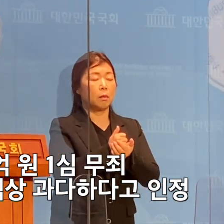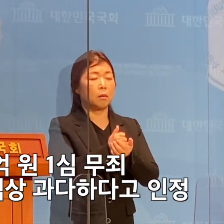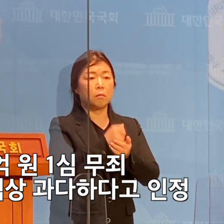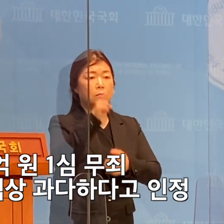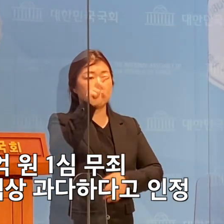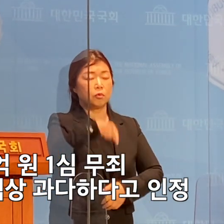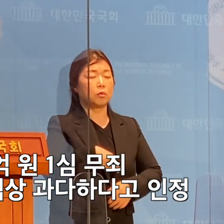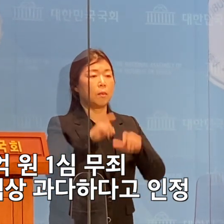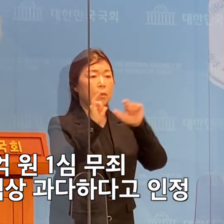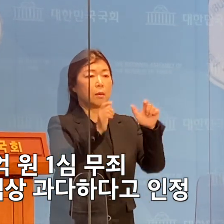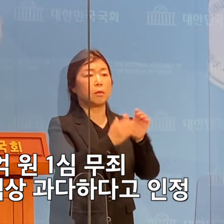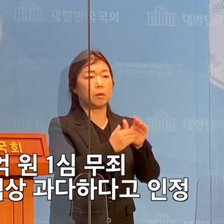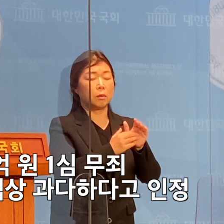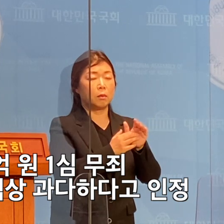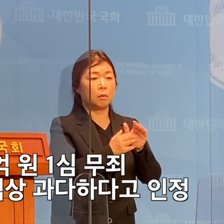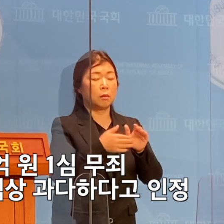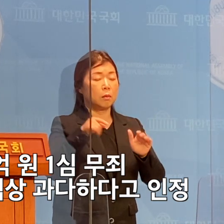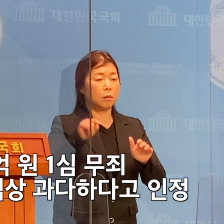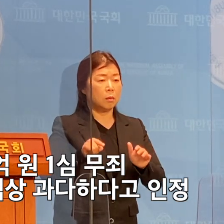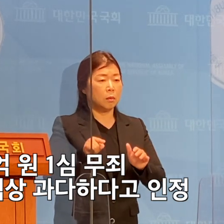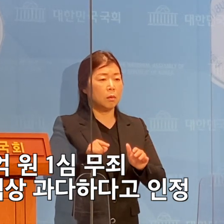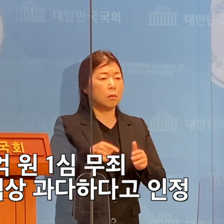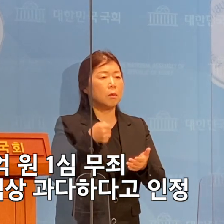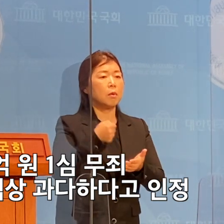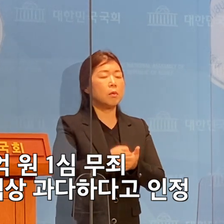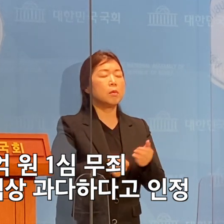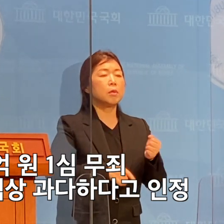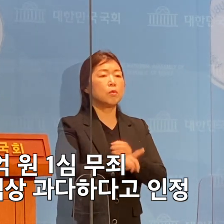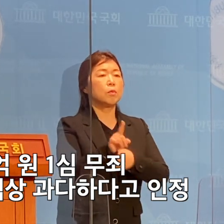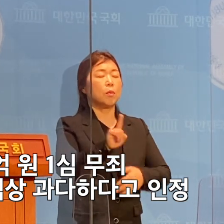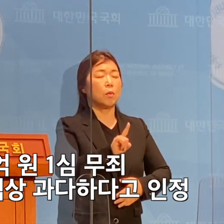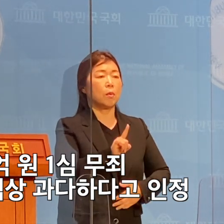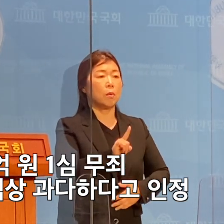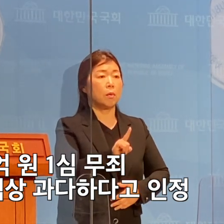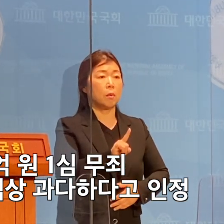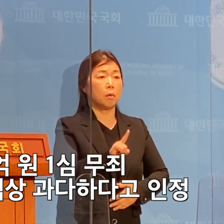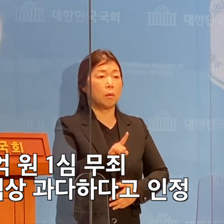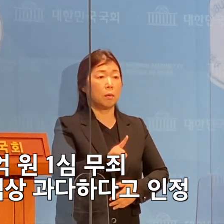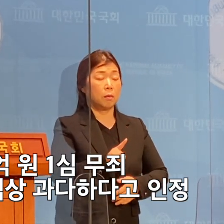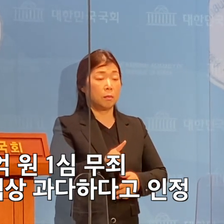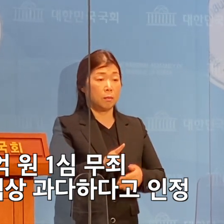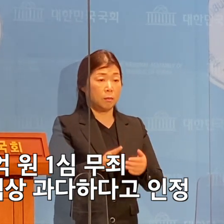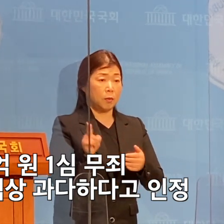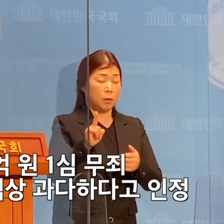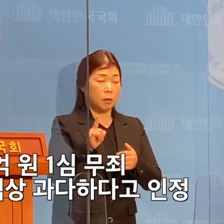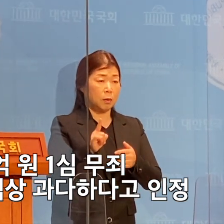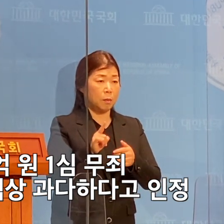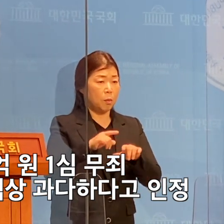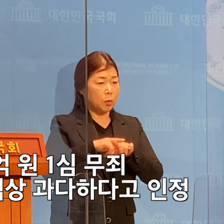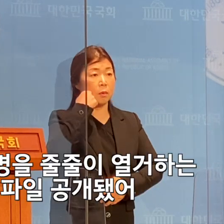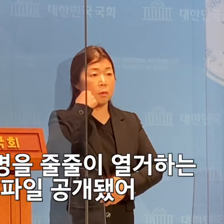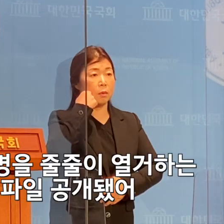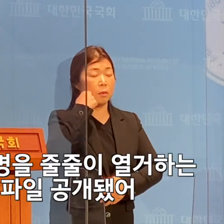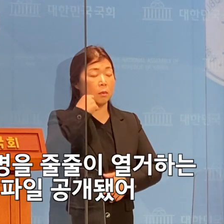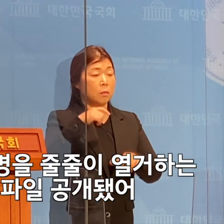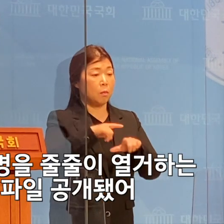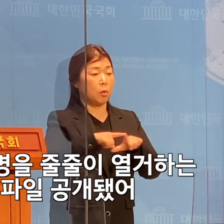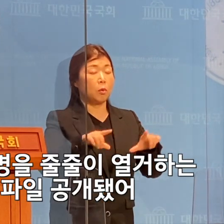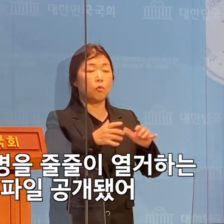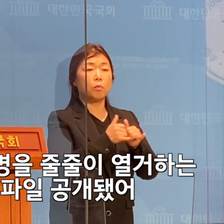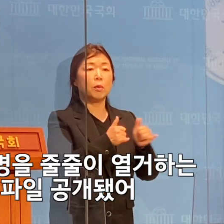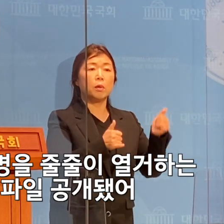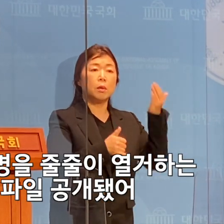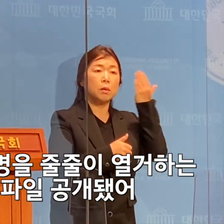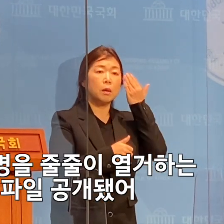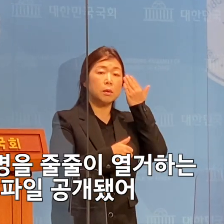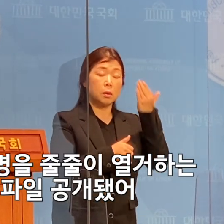법원도 그가 받은 금액이 사회통념상 이례적으로 과다하다고 인정한 만큼 이 상식